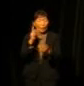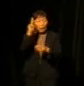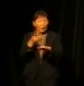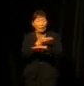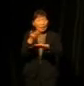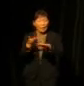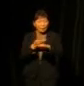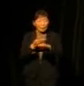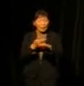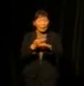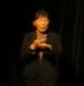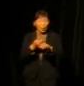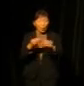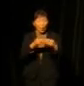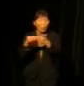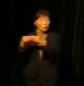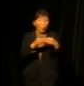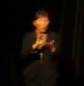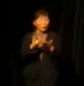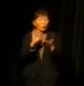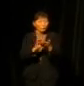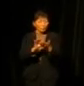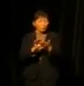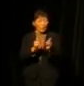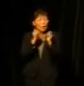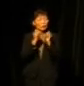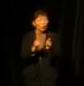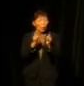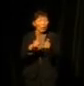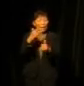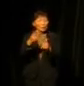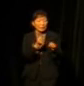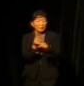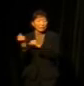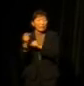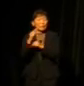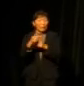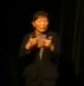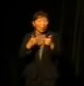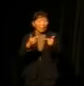者の送迎、あとは相馬市に避難している人は送迎バス1台出ました。